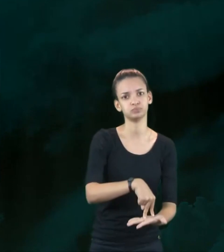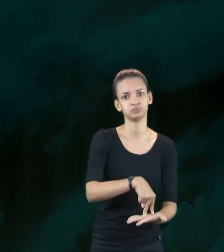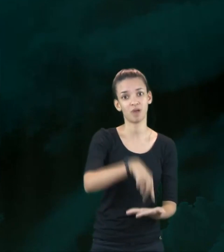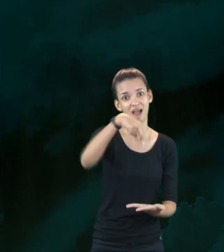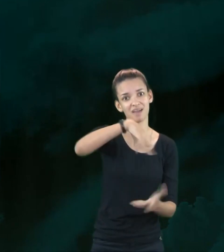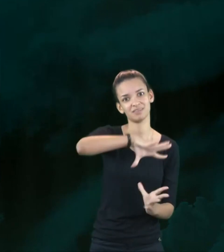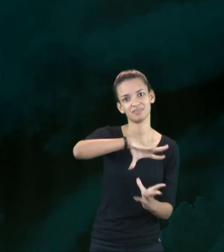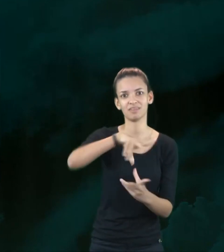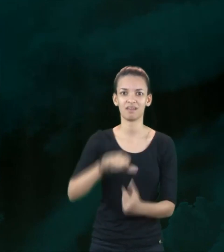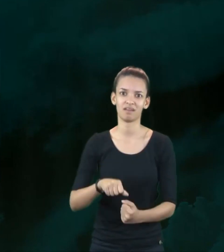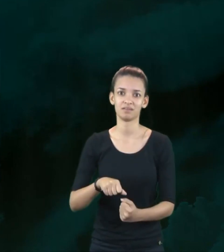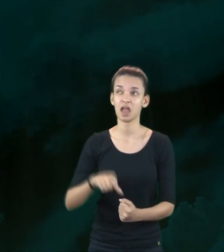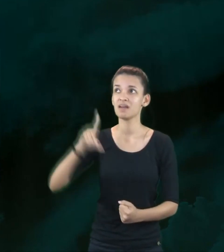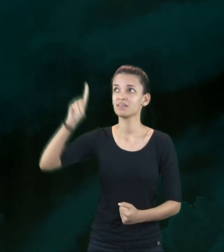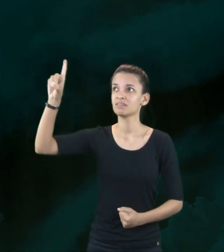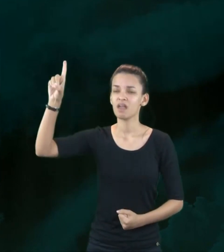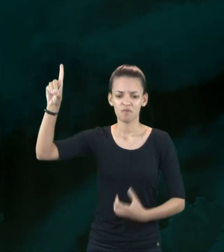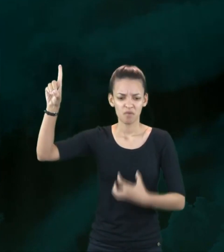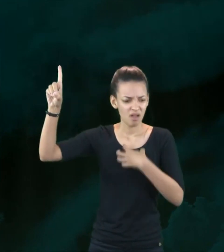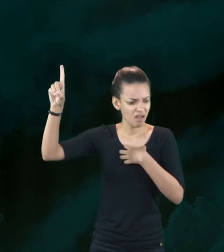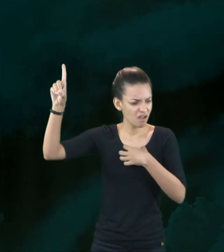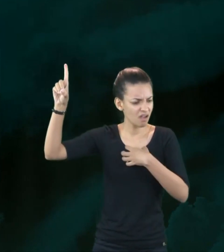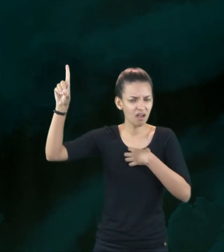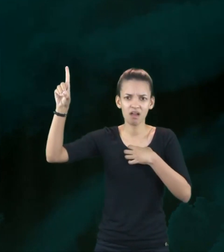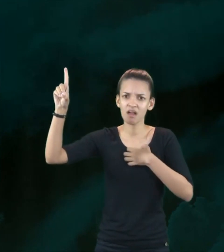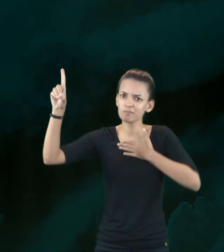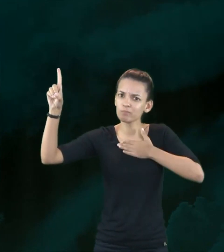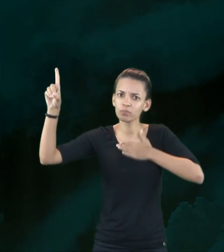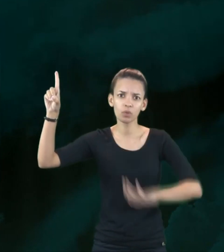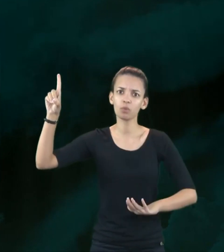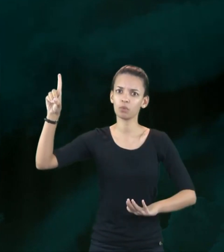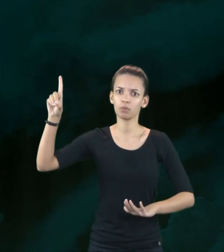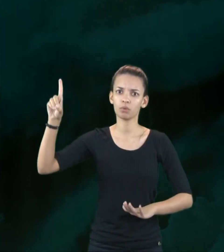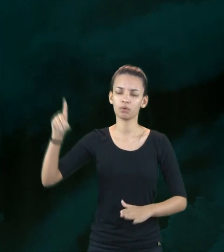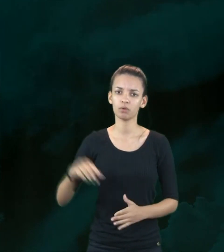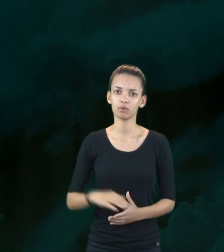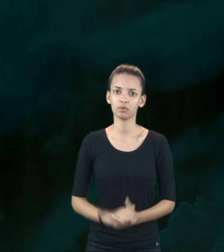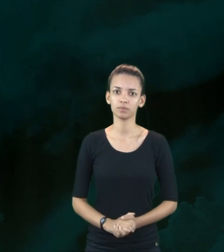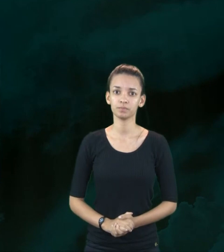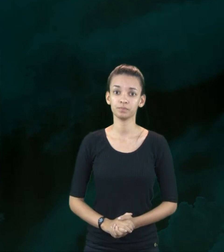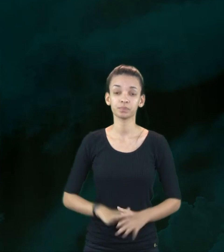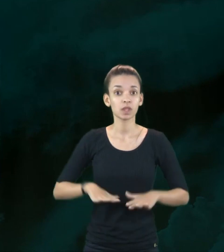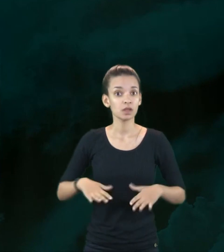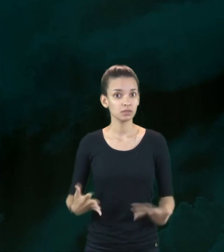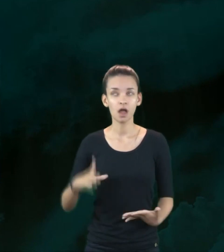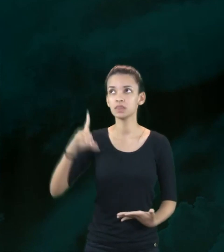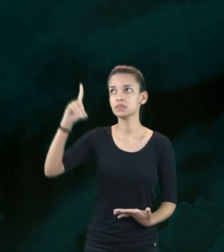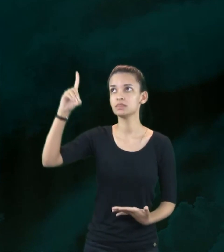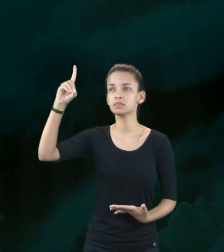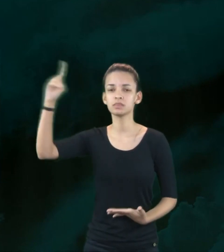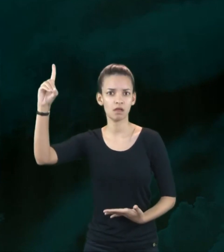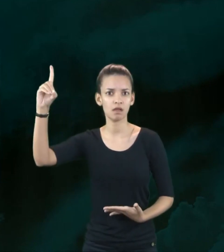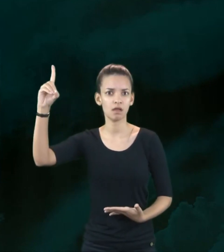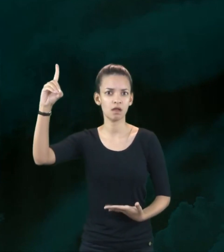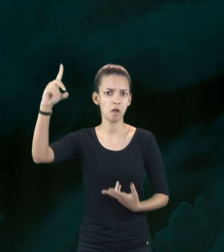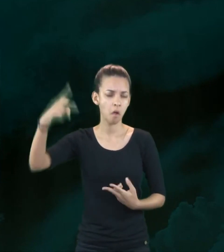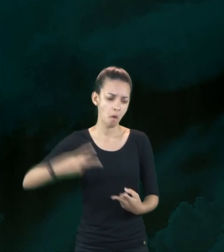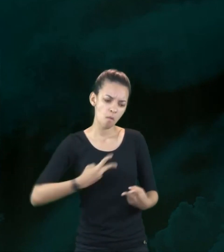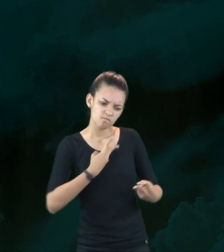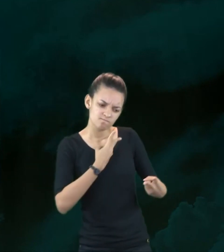Deus, né? O que aconteceu? Ele tem guardado, Deus o tem guardado sob trevas,